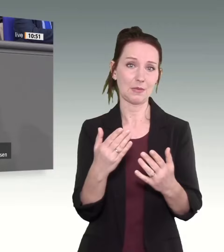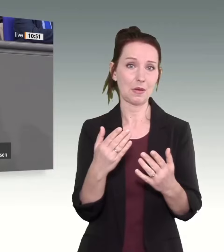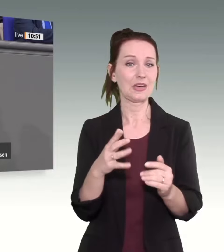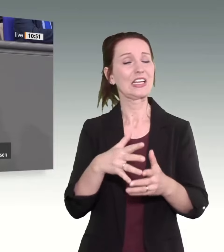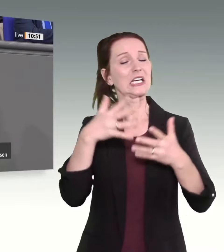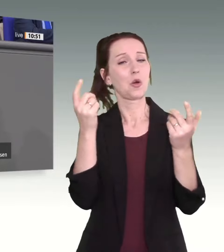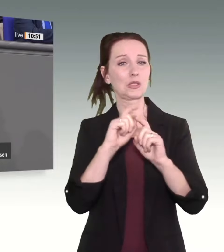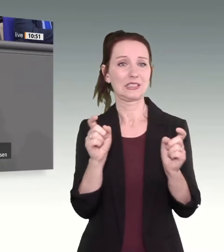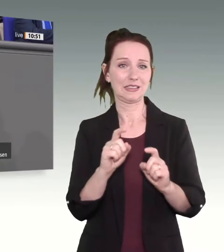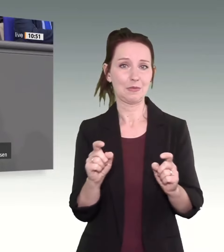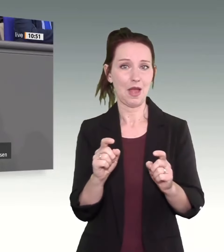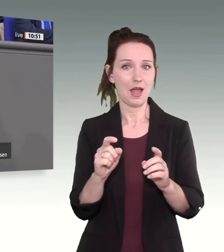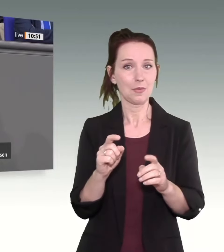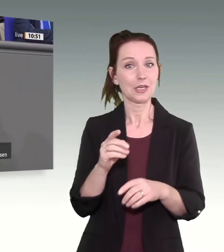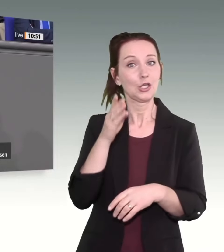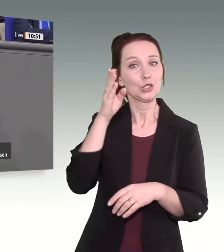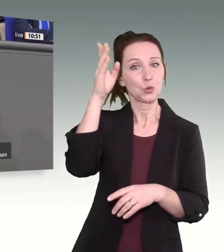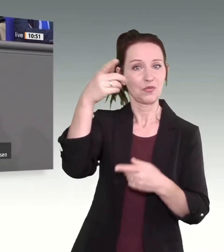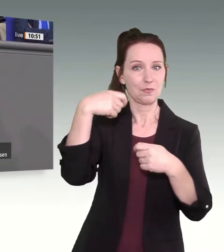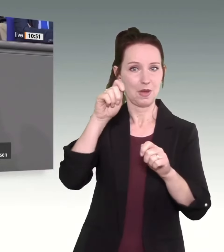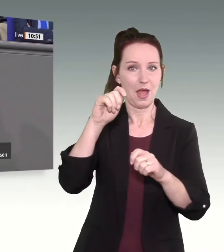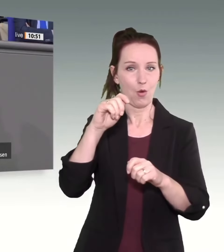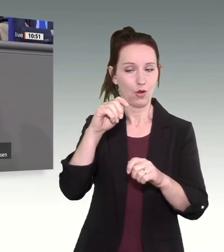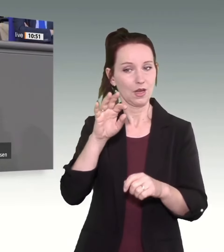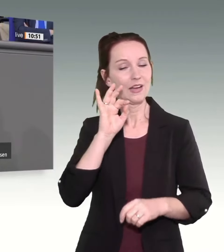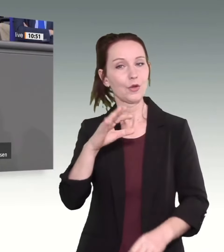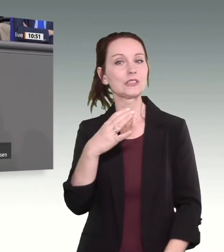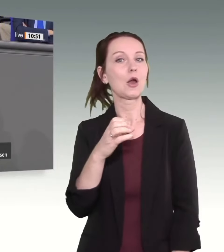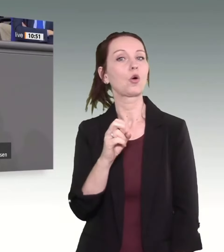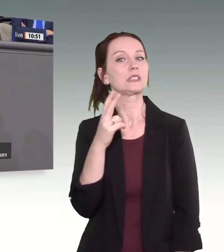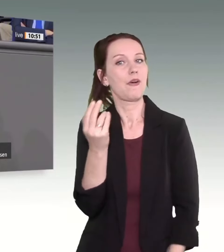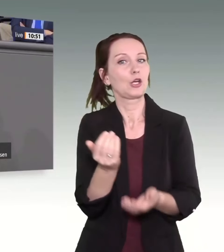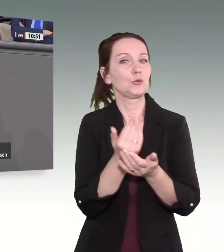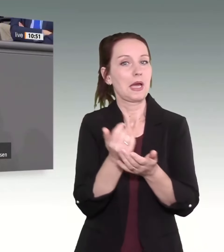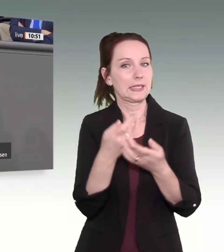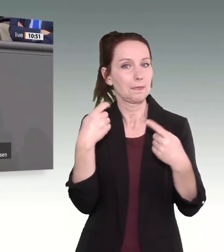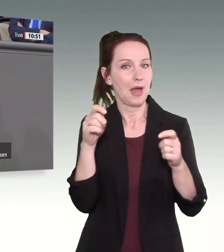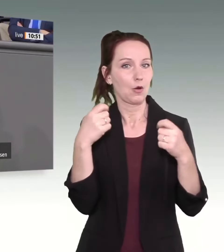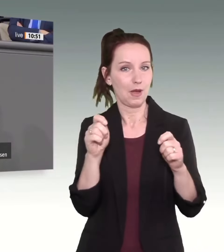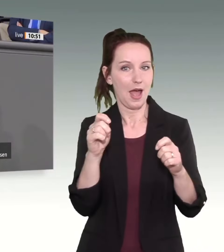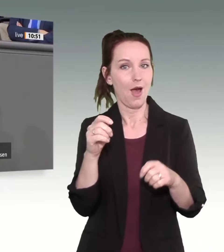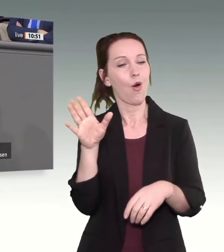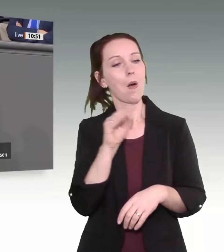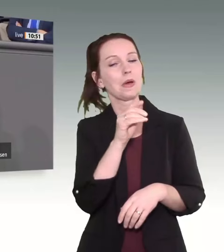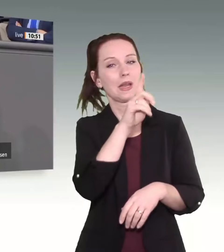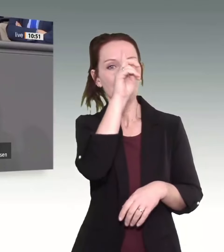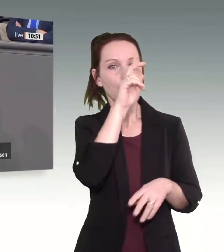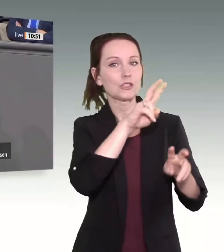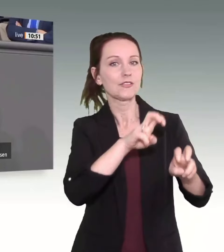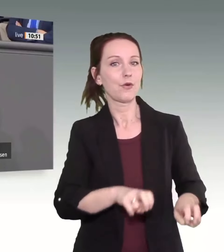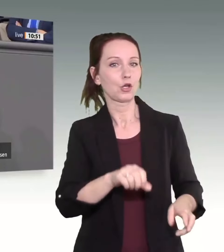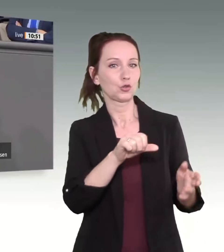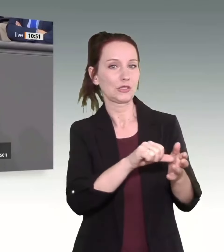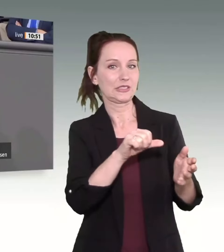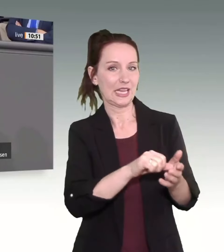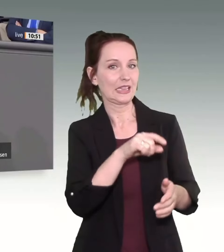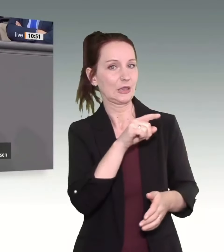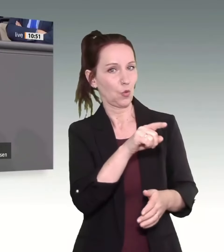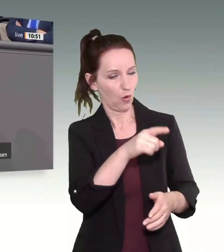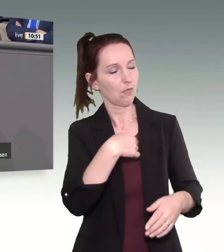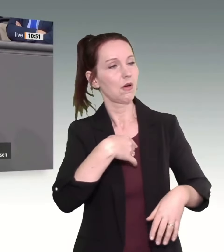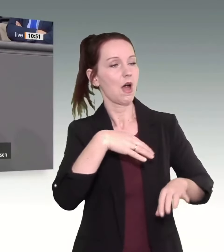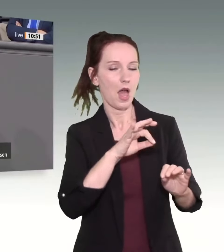nämlich die Zukunft des Bauens, CO2-Sparen des Bauens angehen, mit dem entsprechenden Bundesforschungszentrum. Denn in den letzten Jahrzehnten